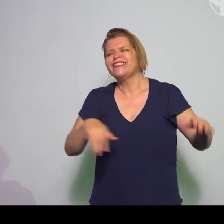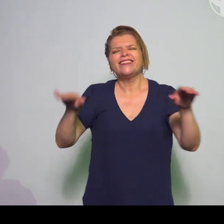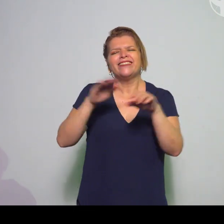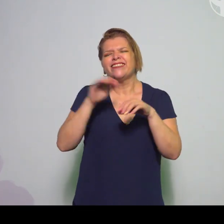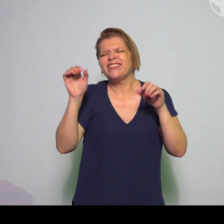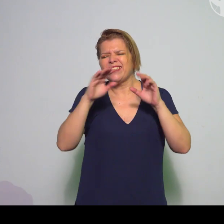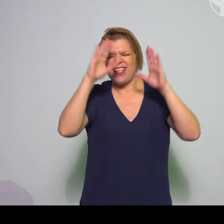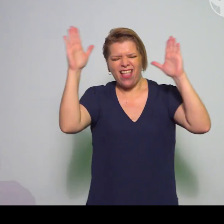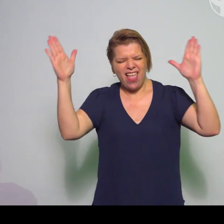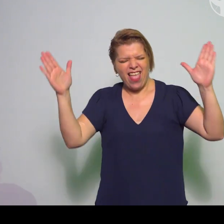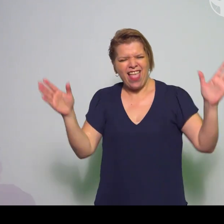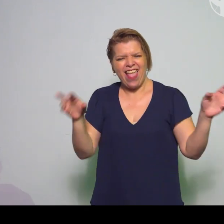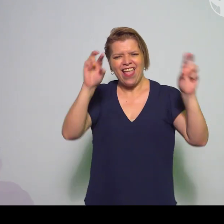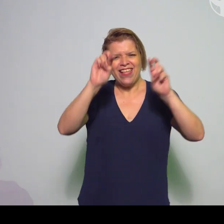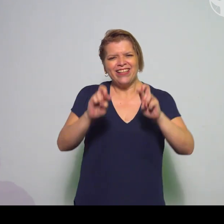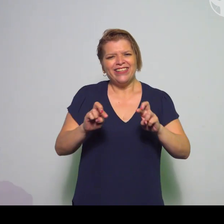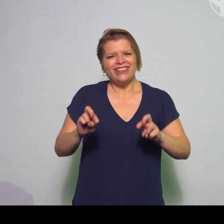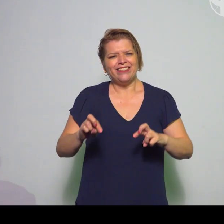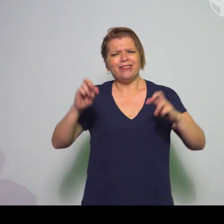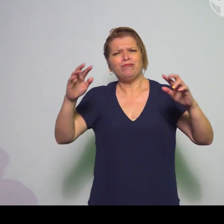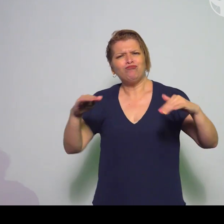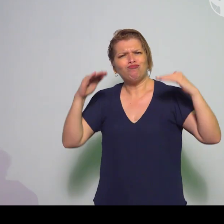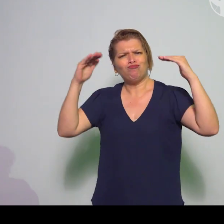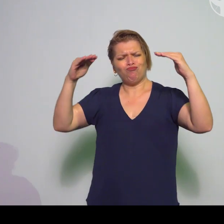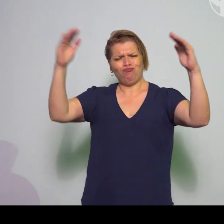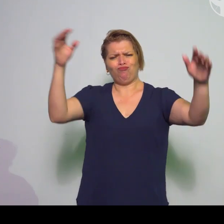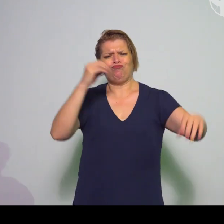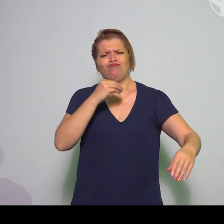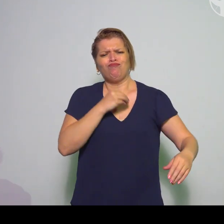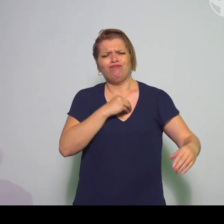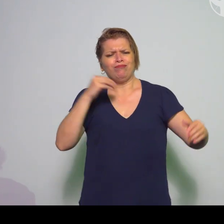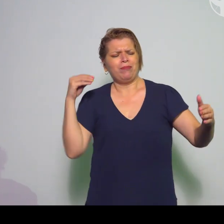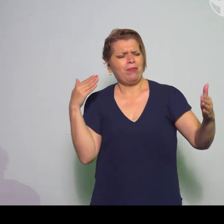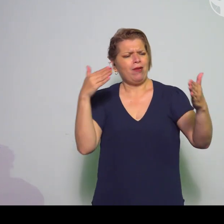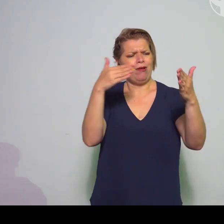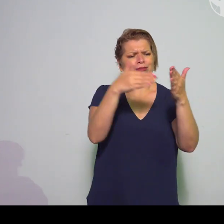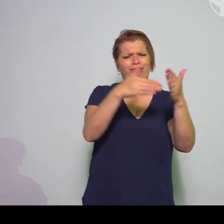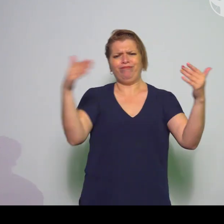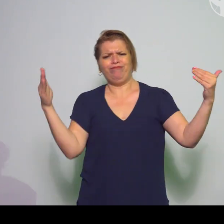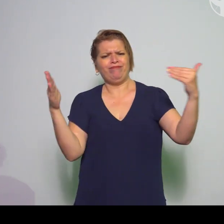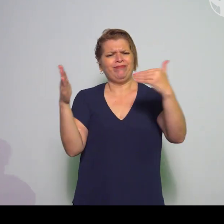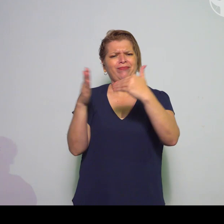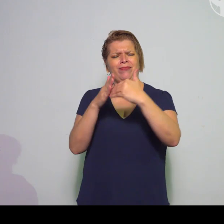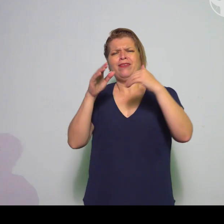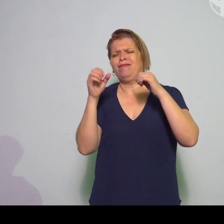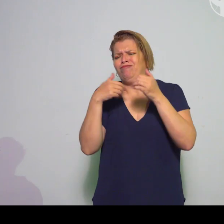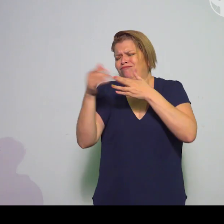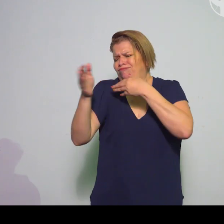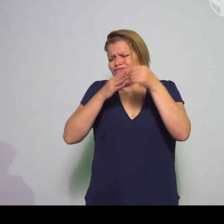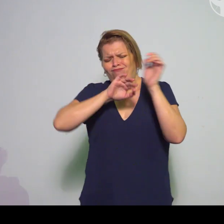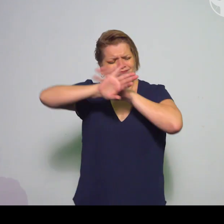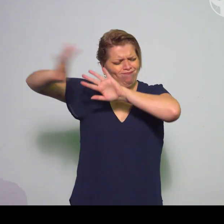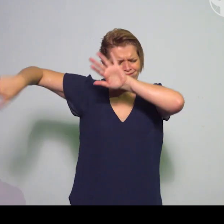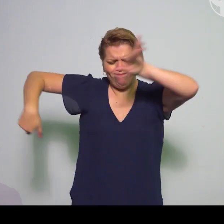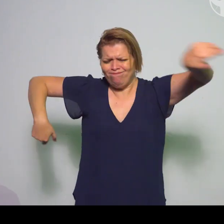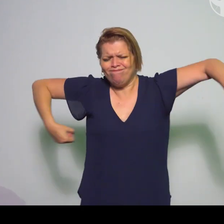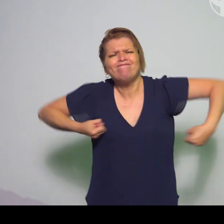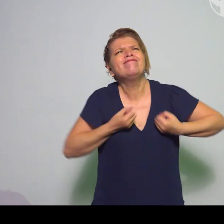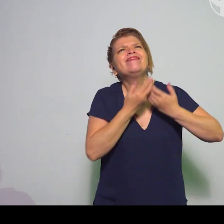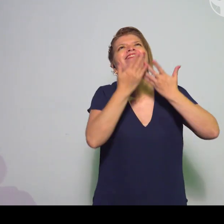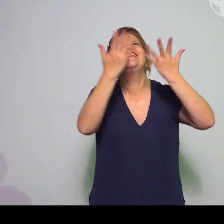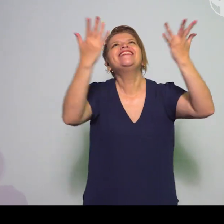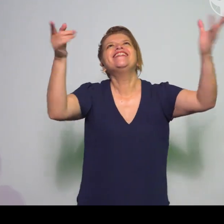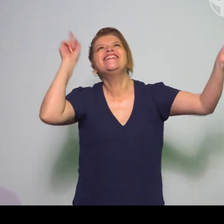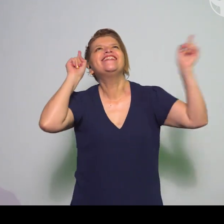grande que gigantes que quieran destruir. Tú eres